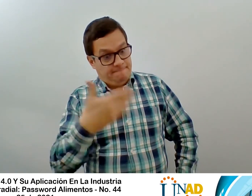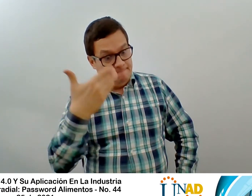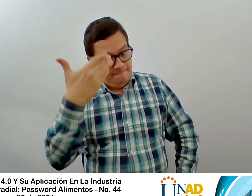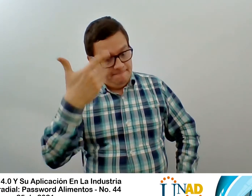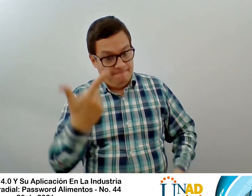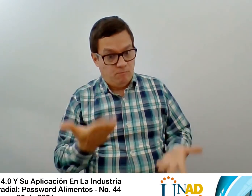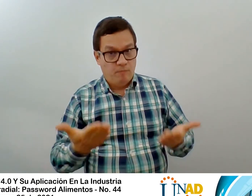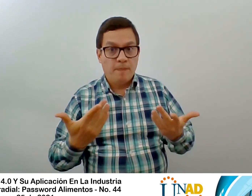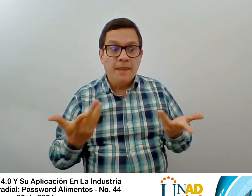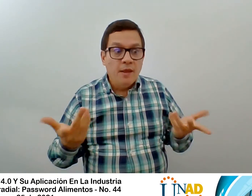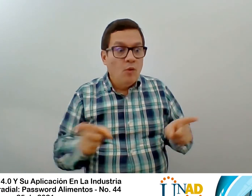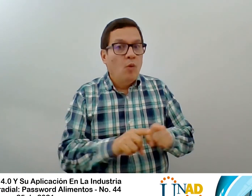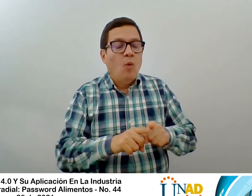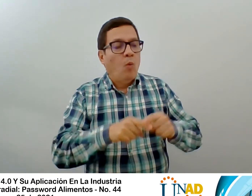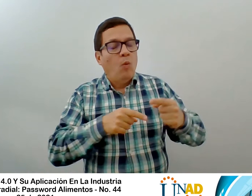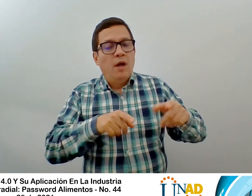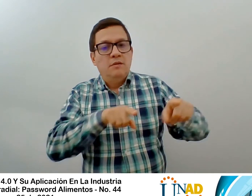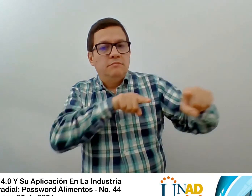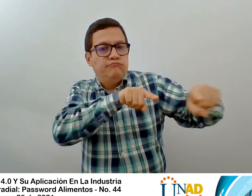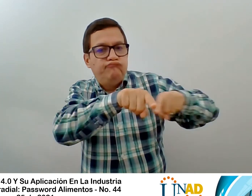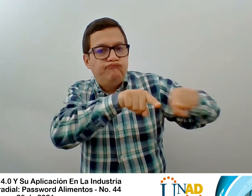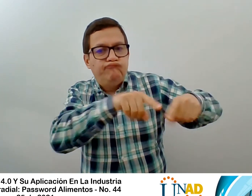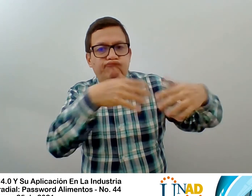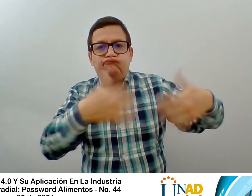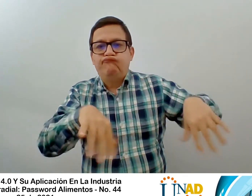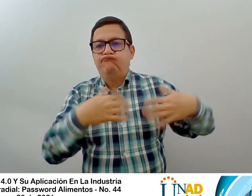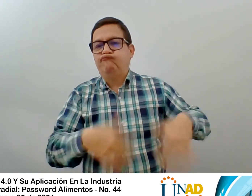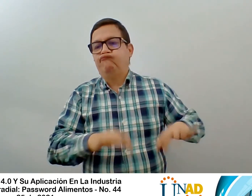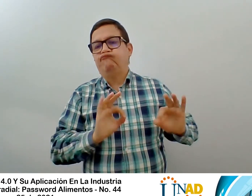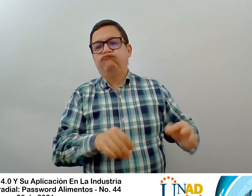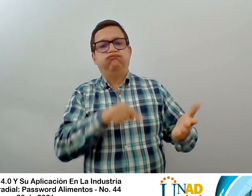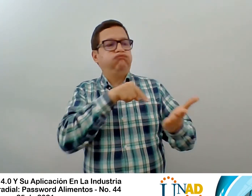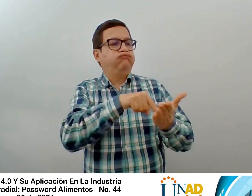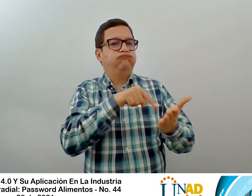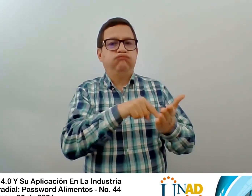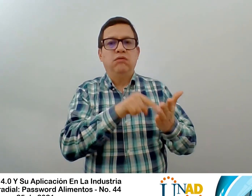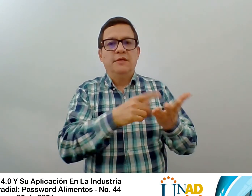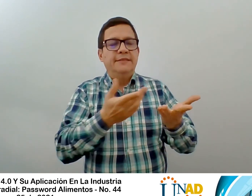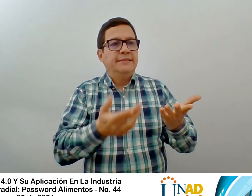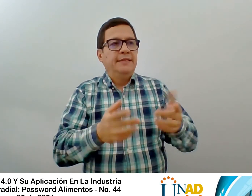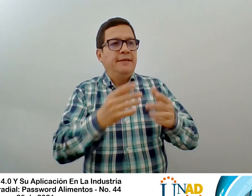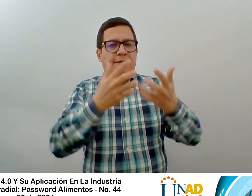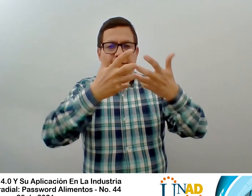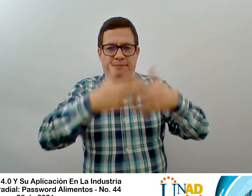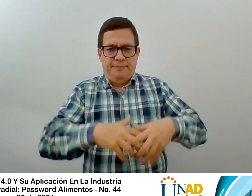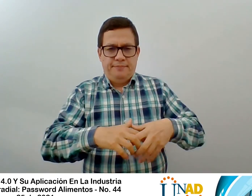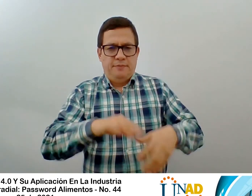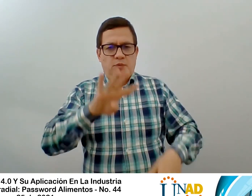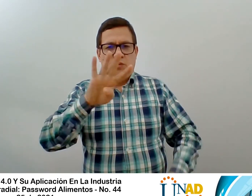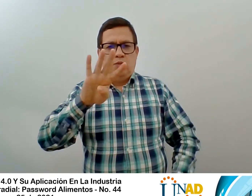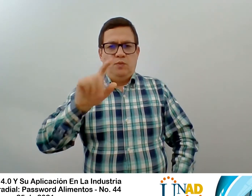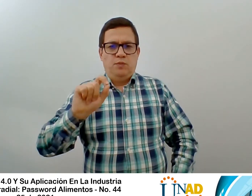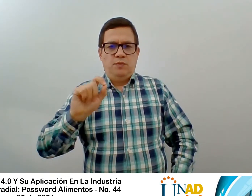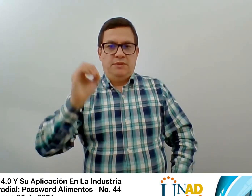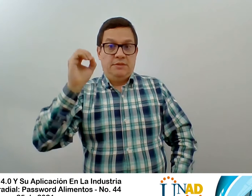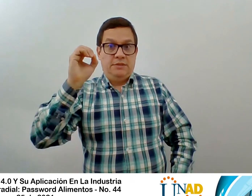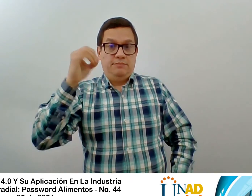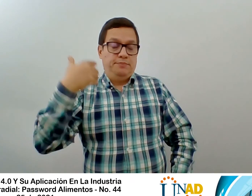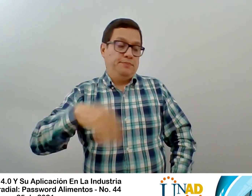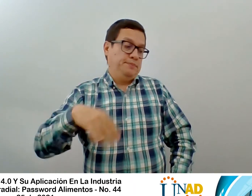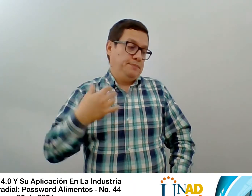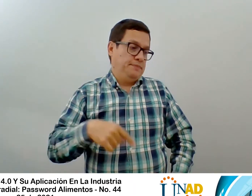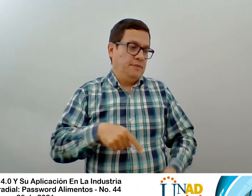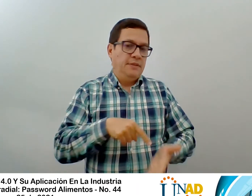los beneficios, Luz Helena, son múltiples en cuanto a competitividad. De hecho, la implementación de la